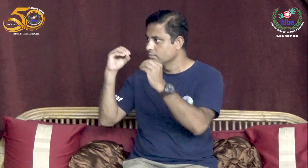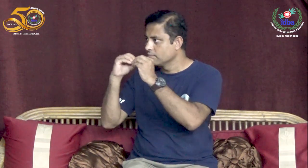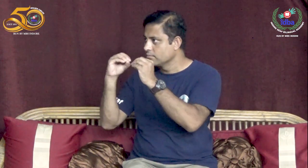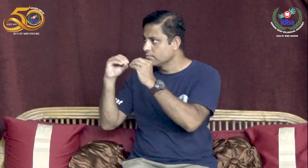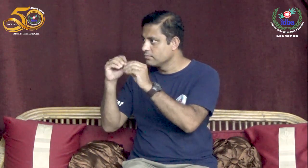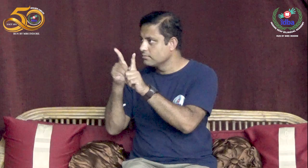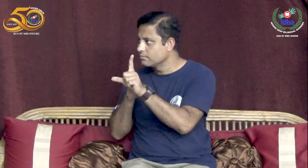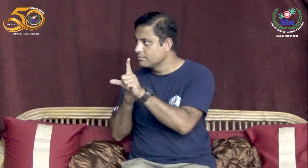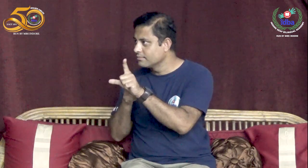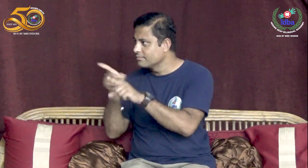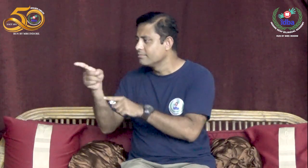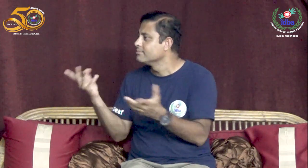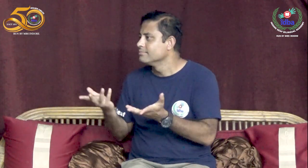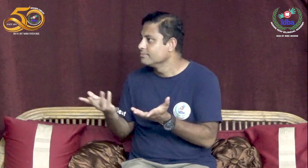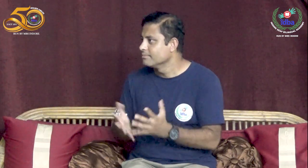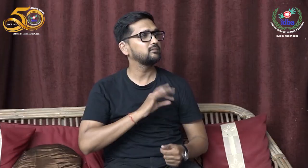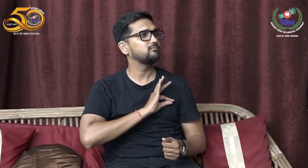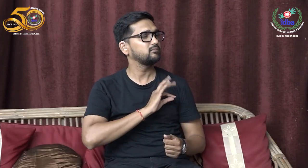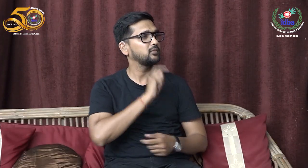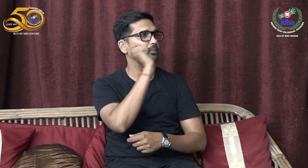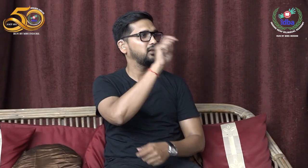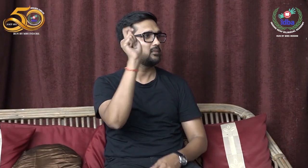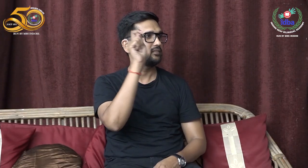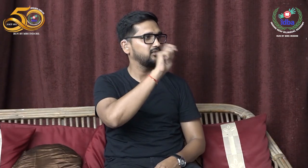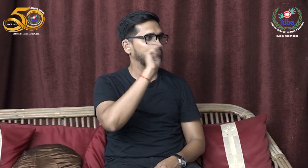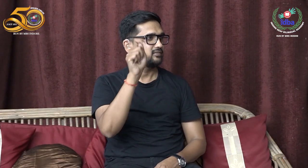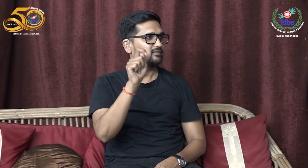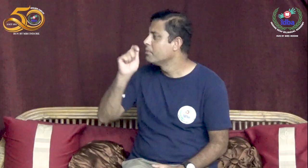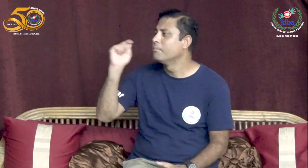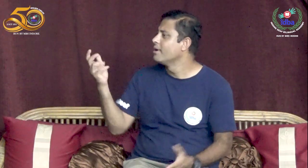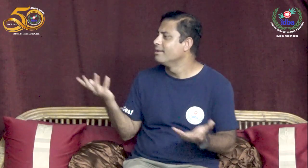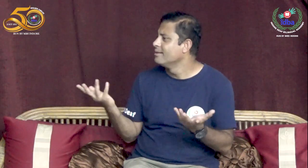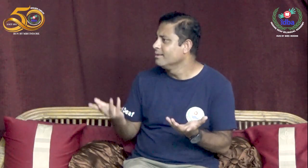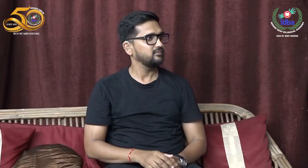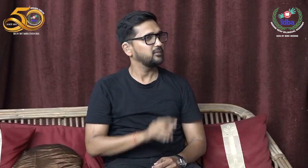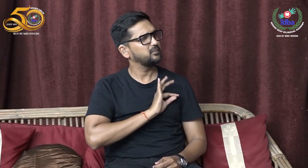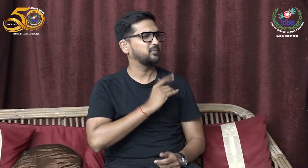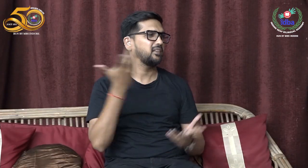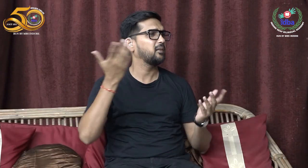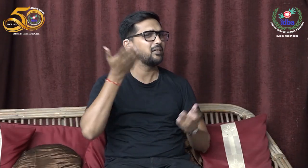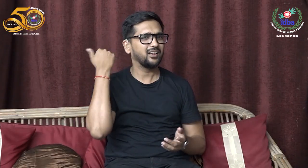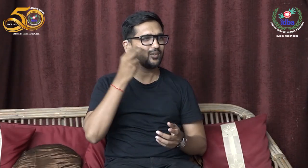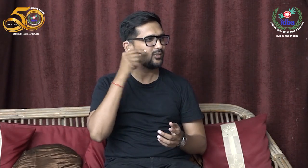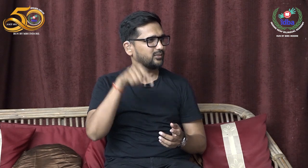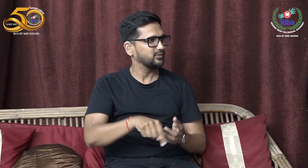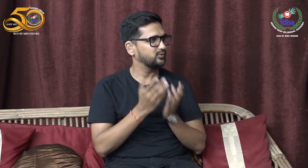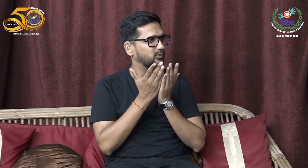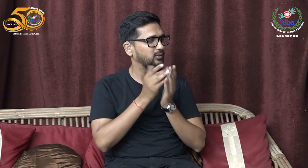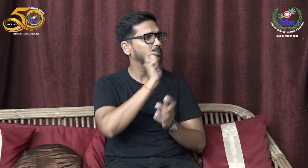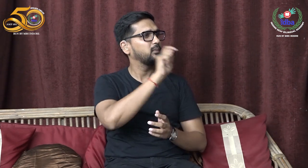हैं उनके बारे में बताइए, क्या हॉबीज़ हैं आपकी? मेरी हॉबी बैडमिंटन खेलना। जैसे क्यों? पता नहीं, बस ऐसे ही पसंद है। बचपन जब